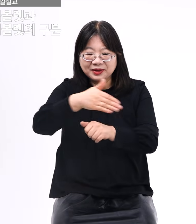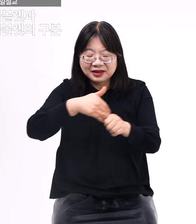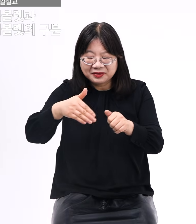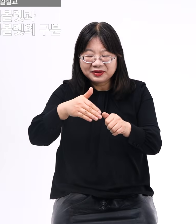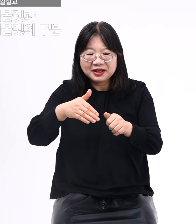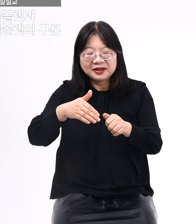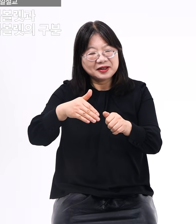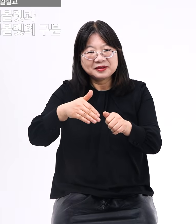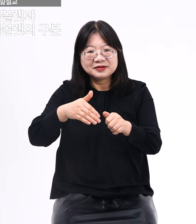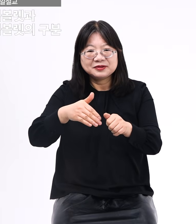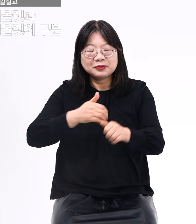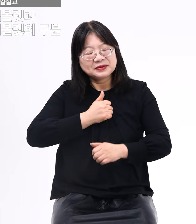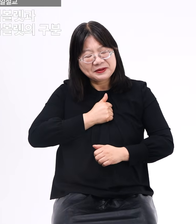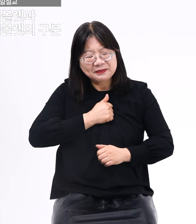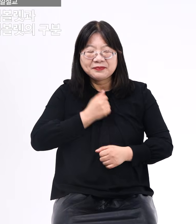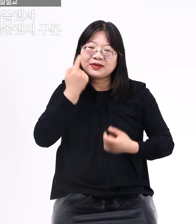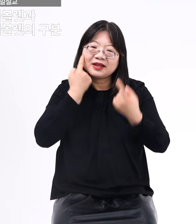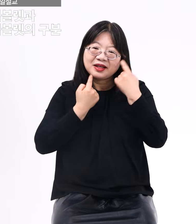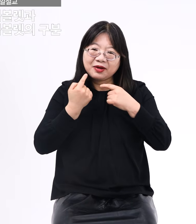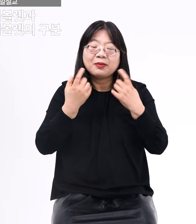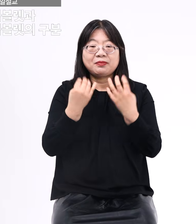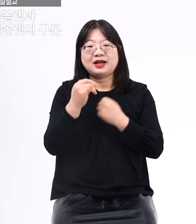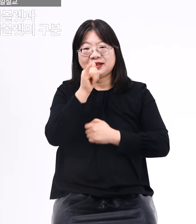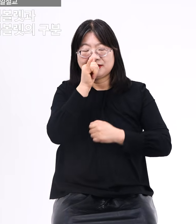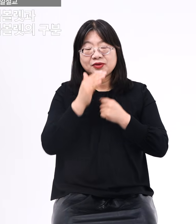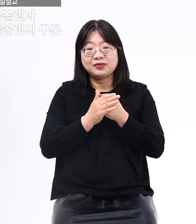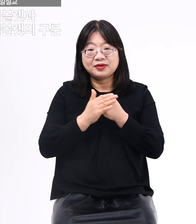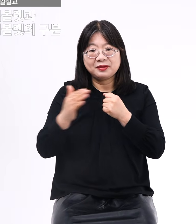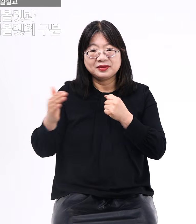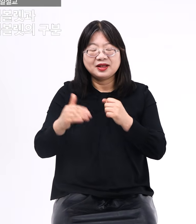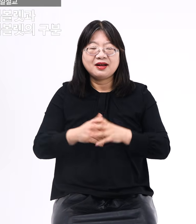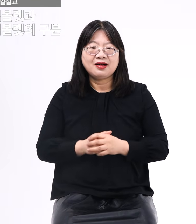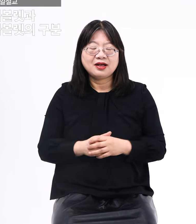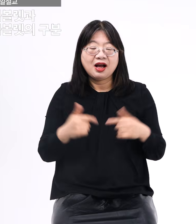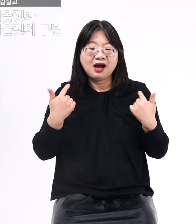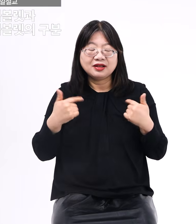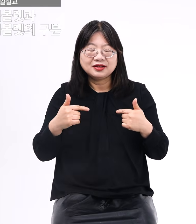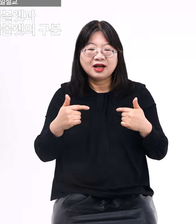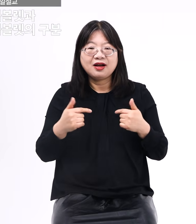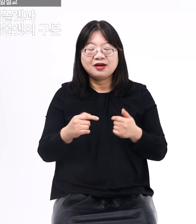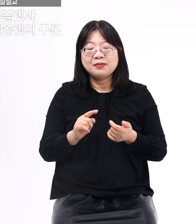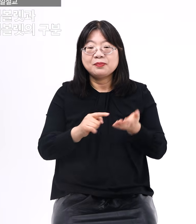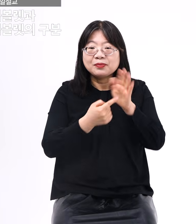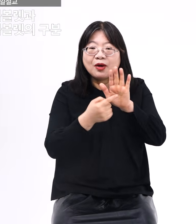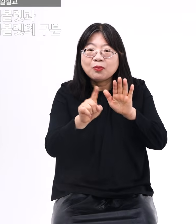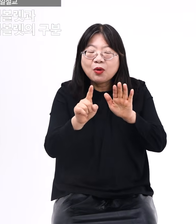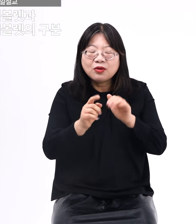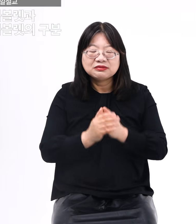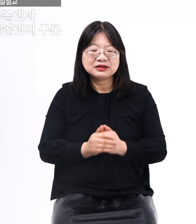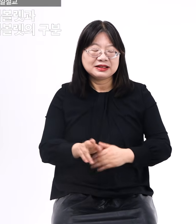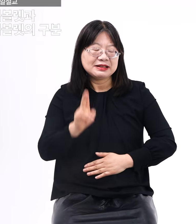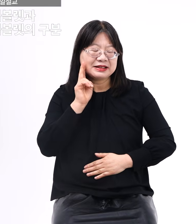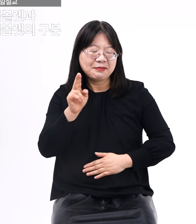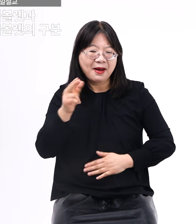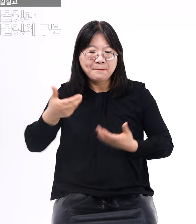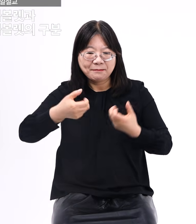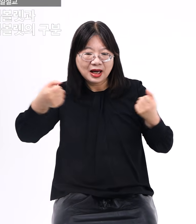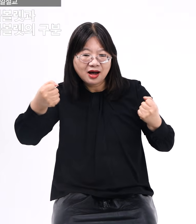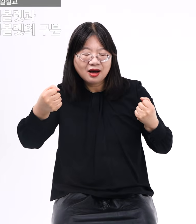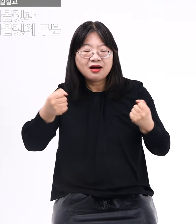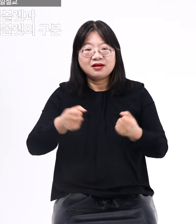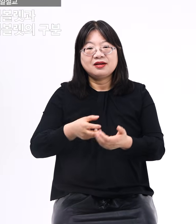그러다 보니까 표현도 그렇고 다 극단적이 됩니다. 뭐 아니면 도. 그래서 딸도